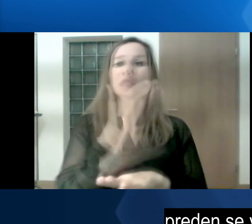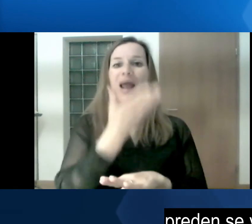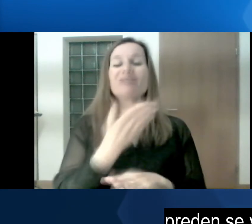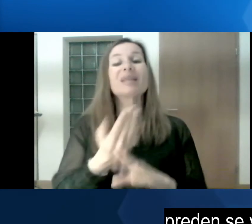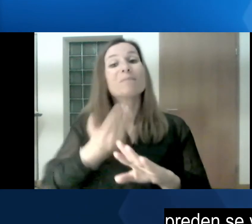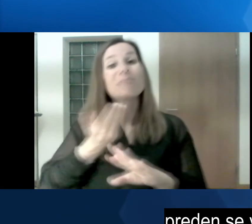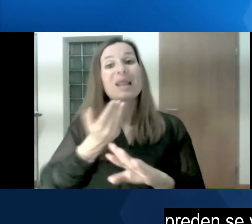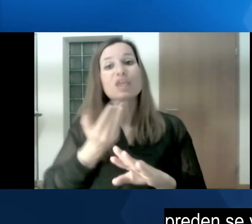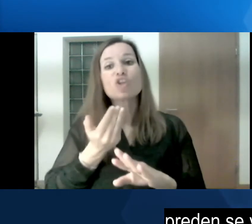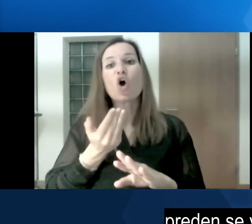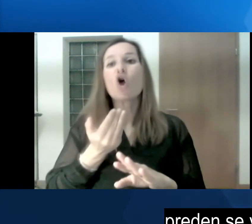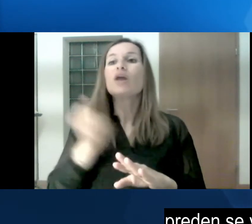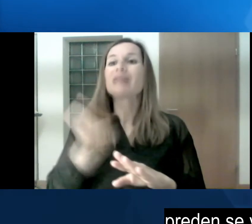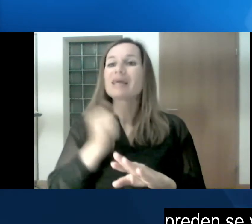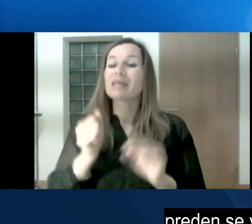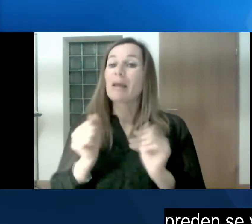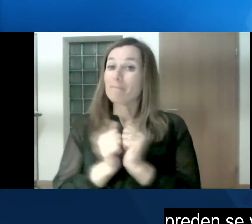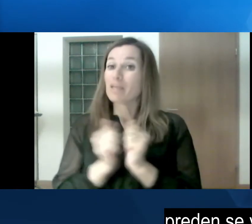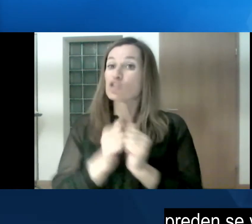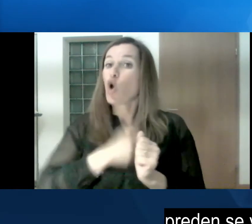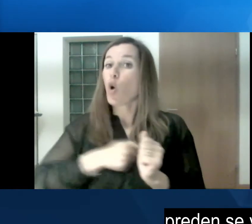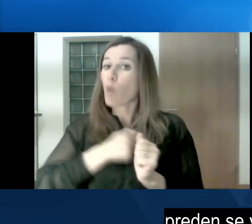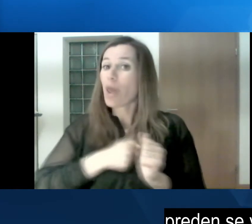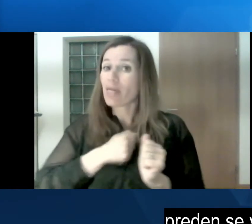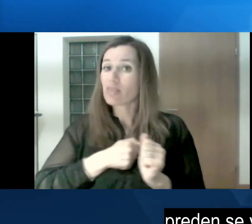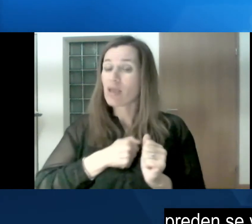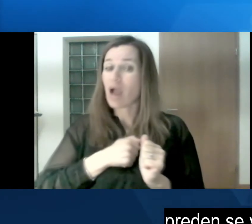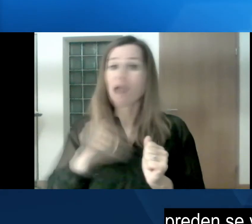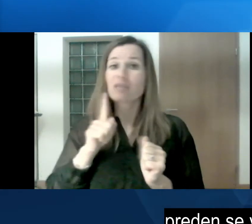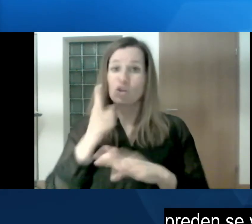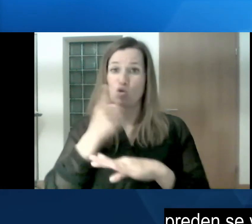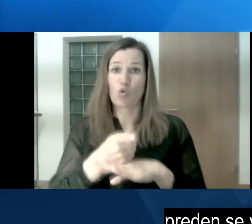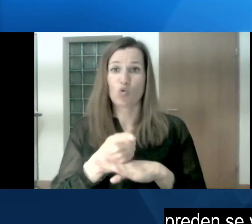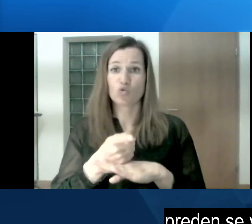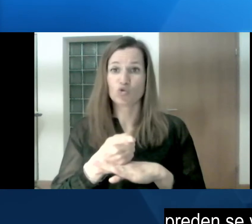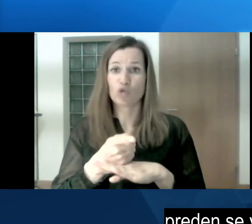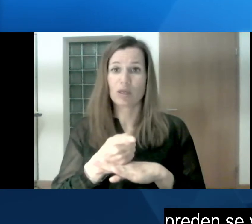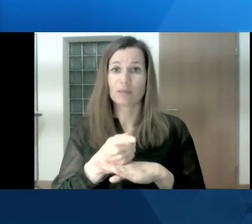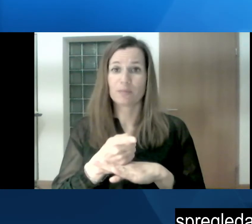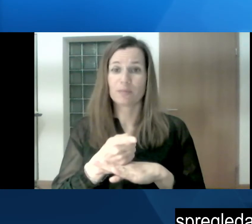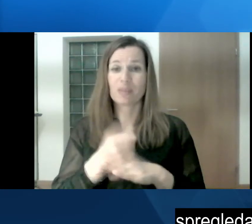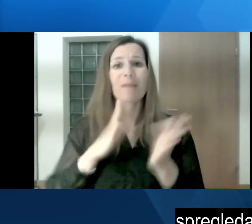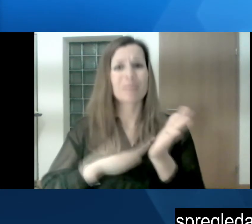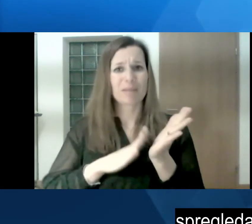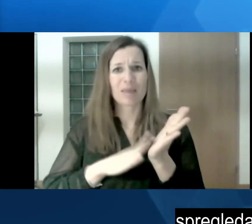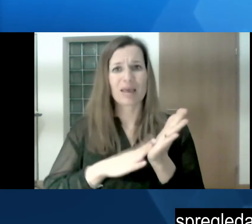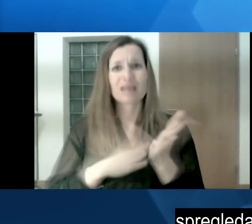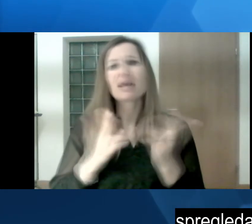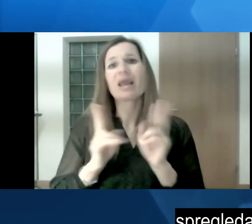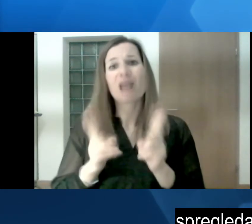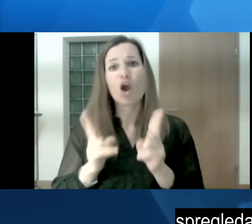mesto obolenja ne določi. Primeri, kjer lahko